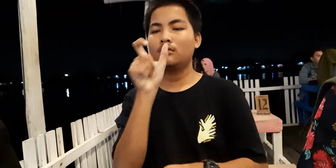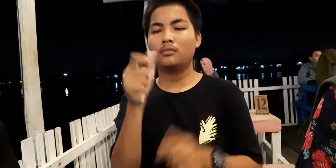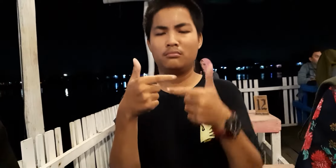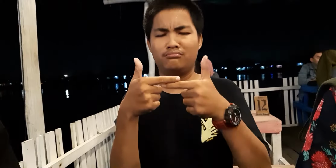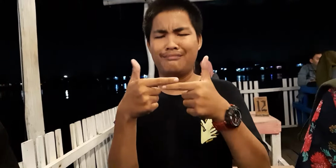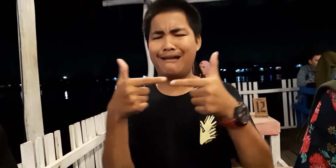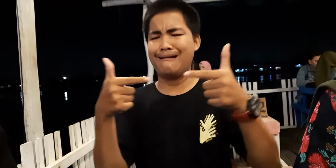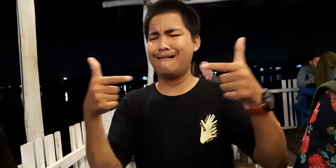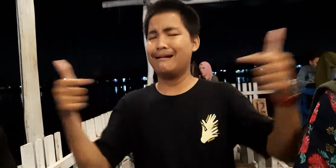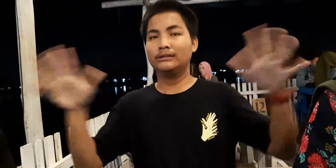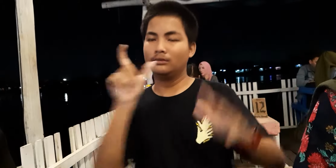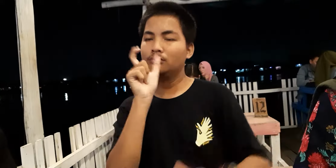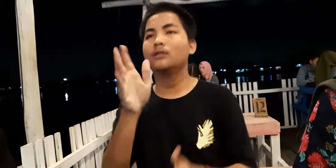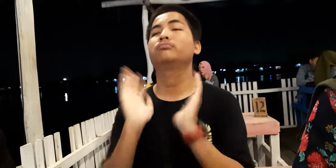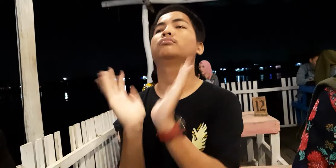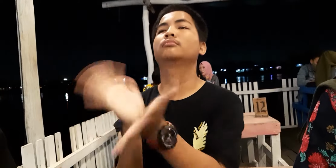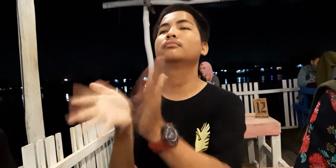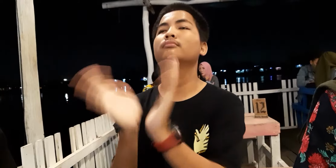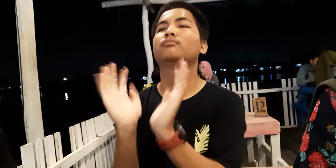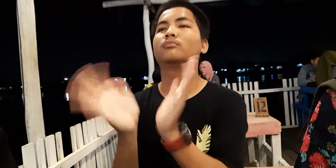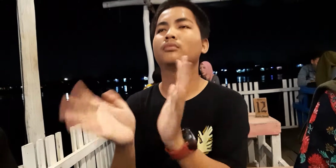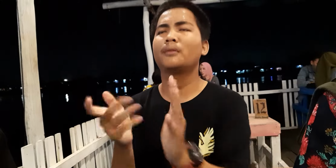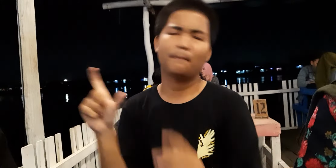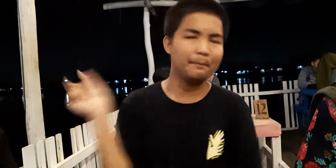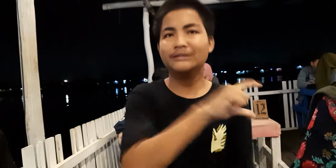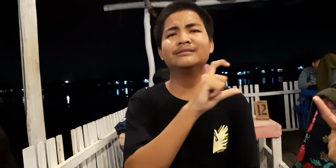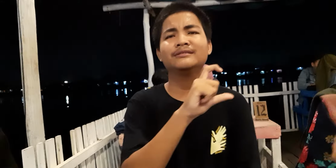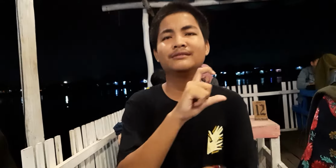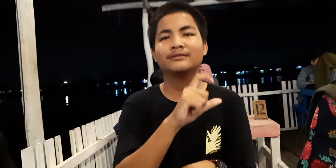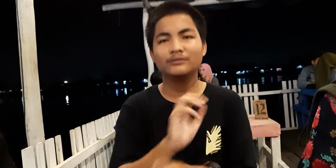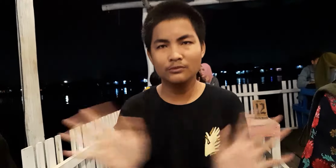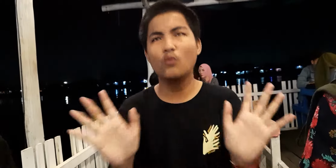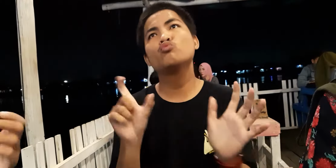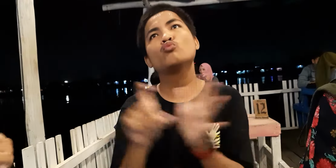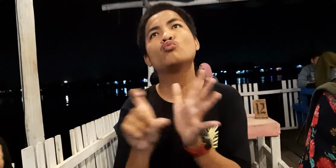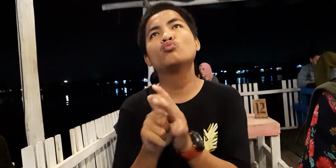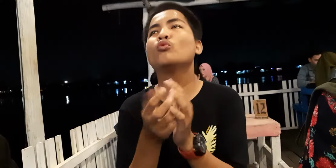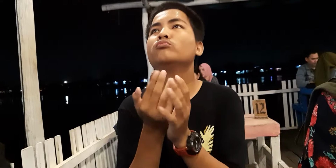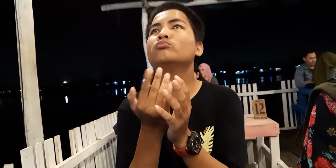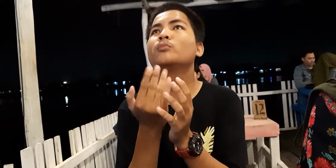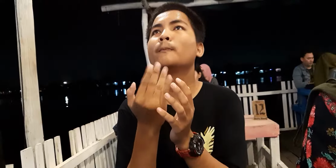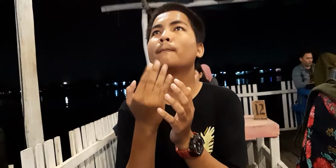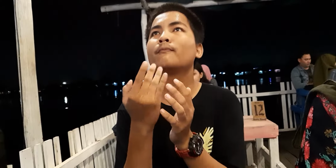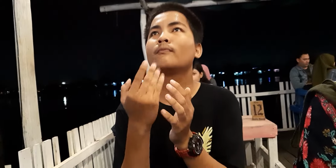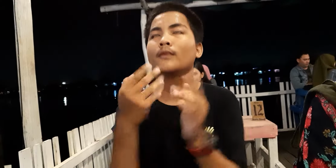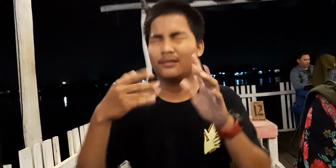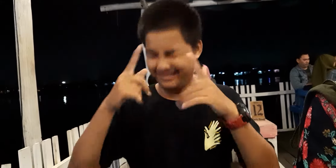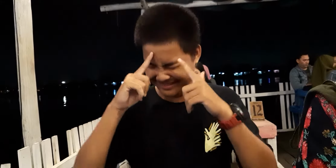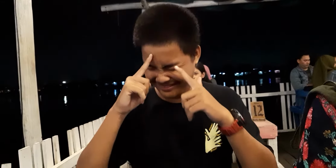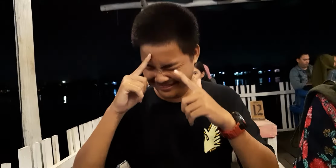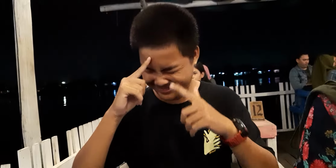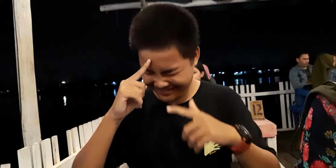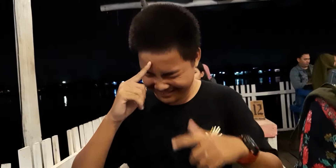ketika lagu awalnya udah jadi itu tiap hari saya dengar dan membuat saya lebih bersemangat lagi untuk melakukan menyelesaikan film ini.